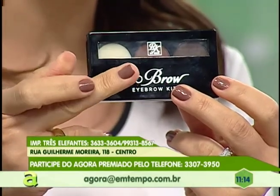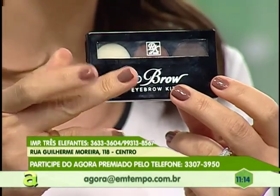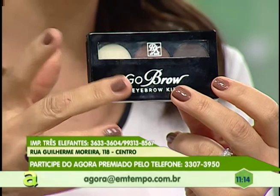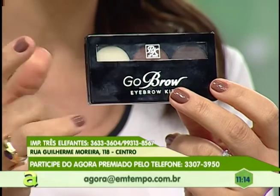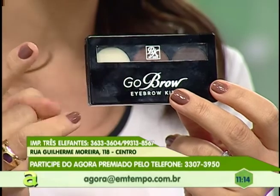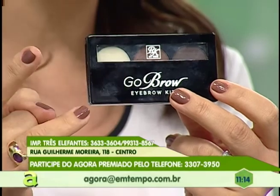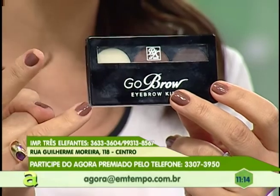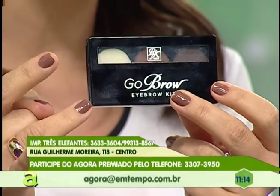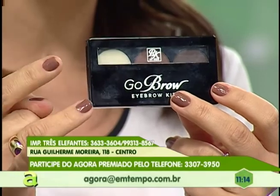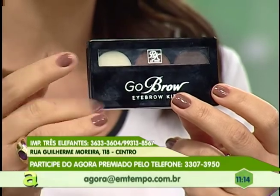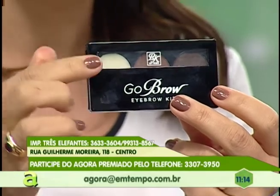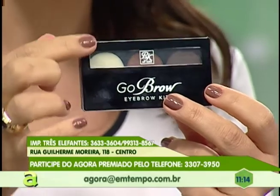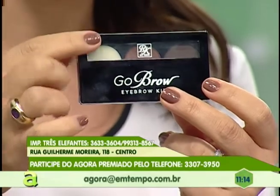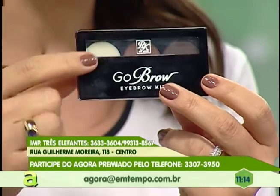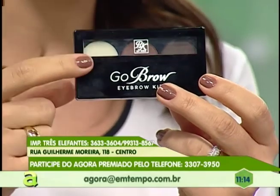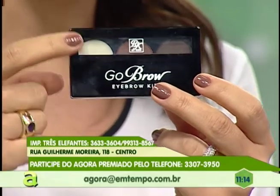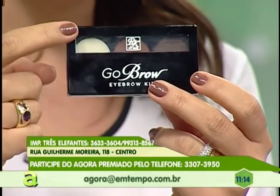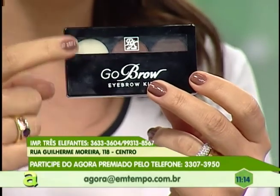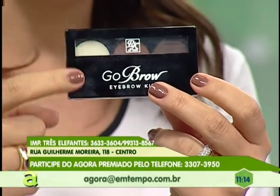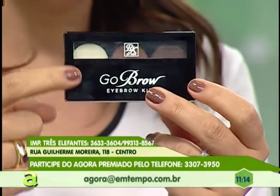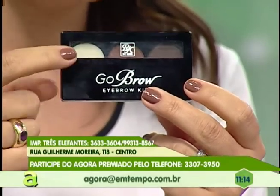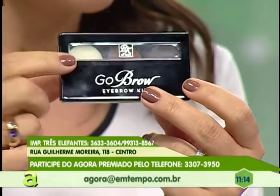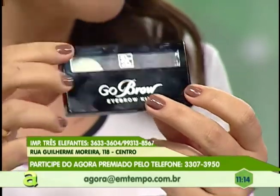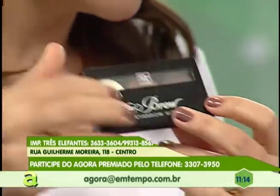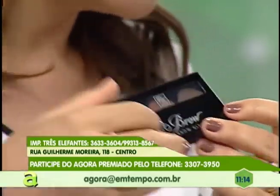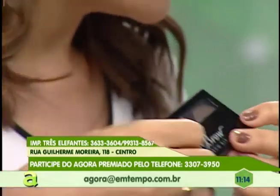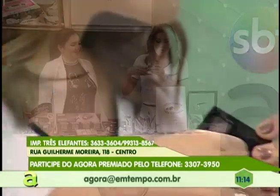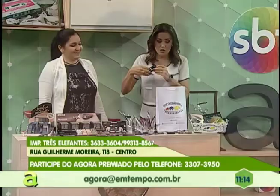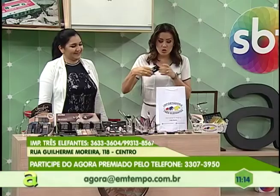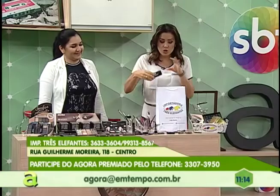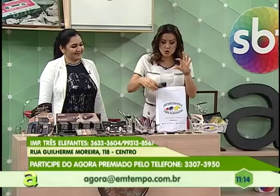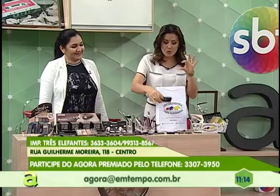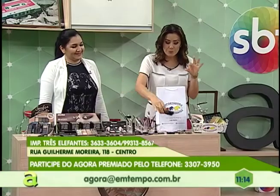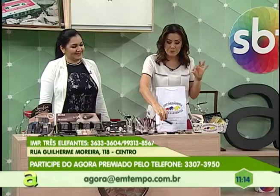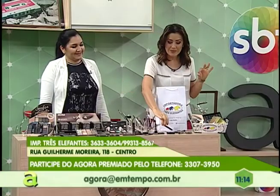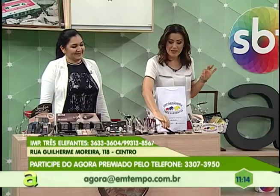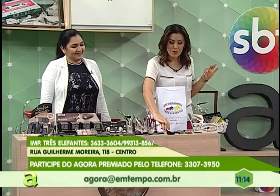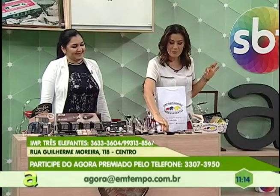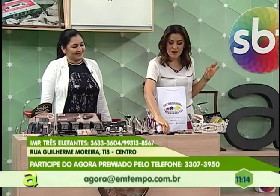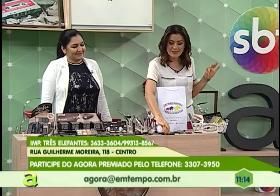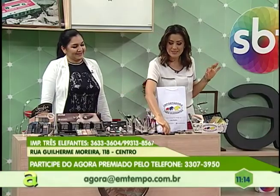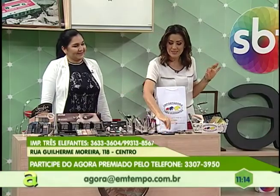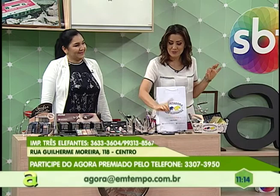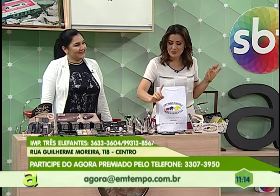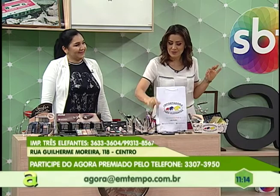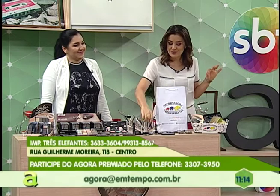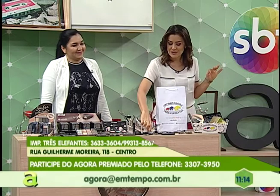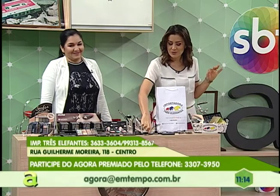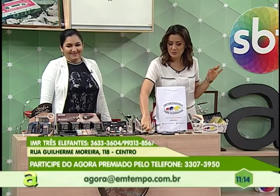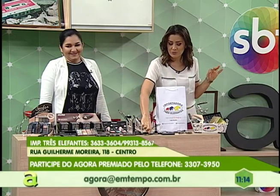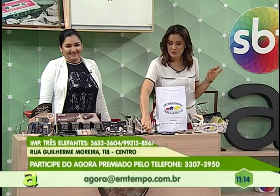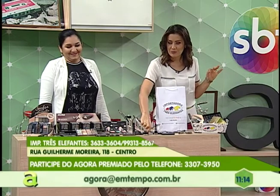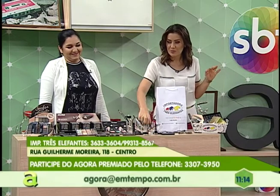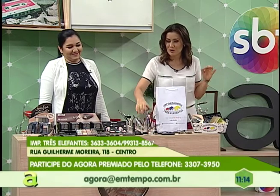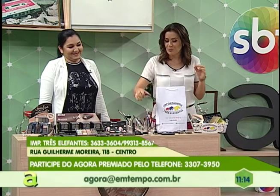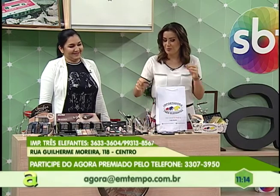tanto esse dedo que eu não sei mais nem o aconteceu. Enfim, está aqui, olha. Então a gente tem... Não, não é esse dedo, não. Esse aqui é furabolo.